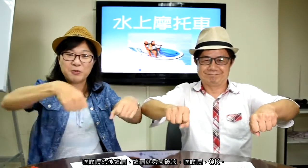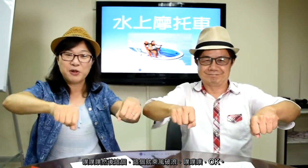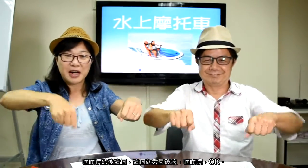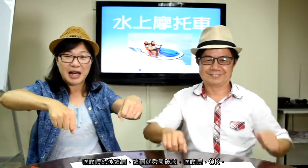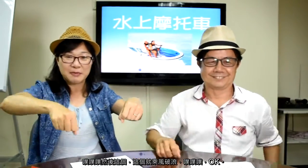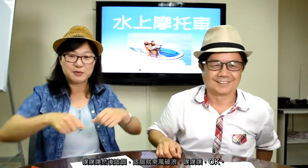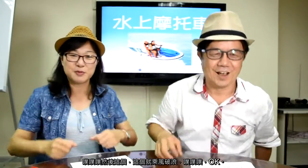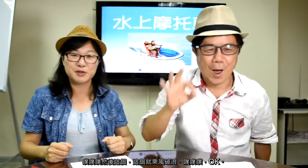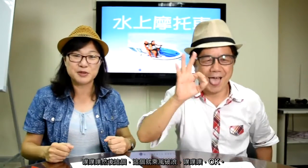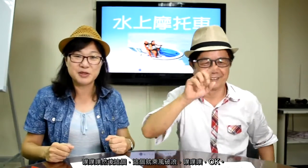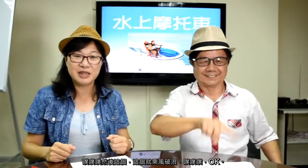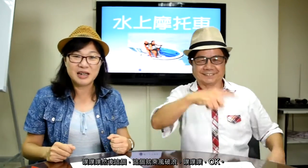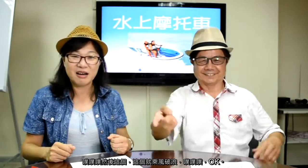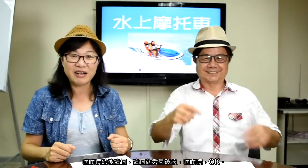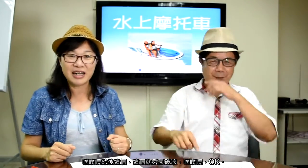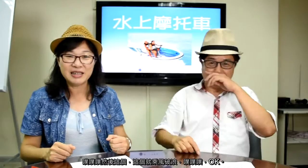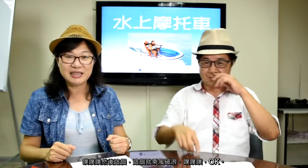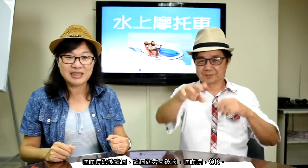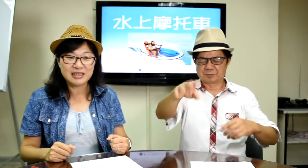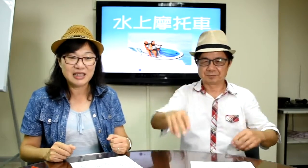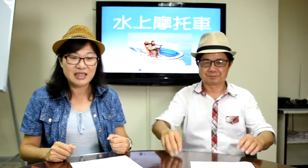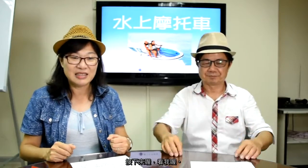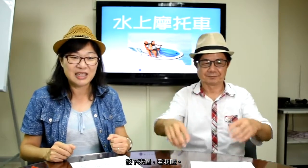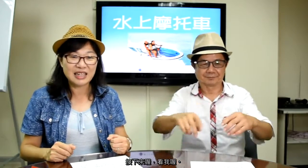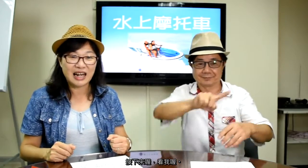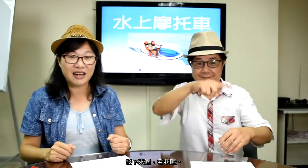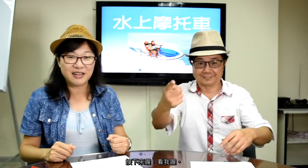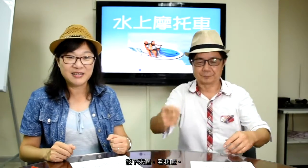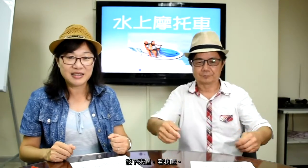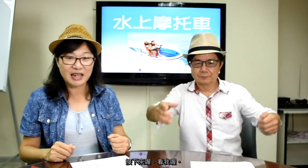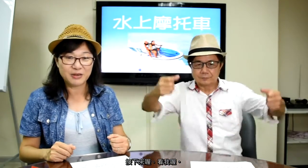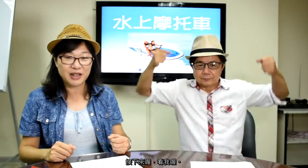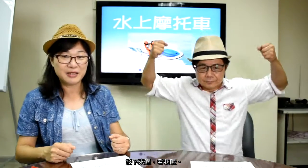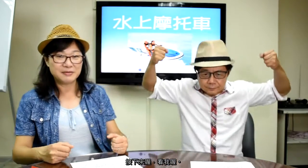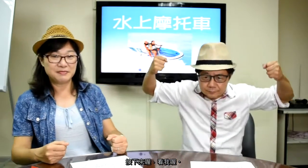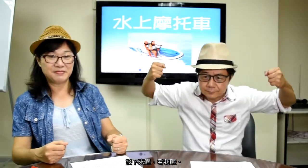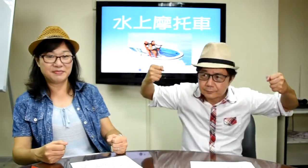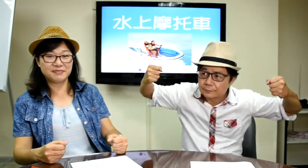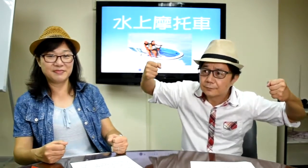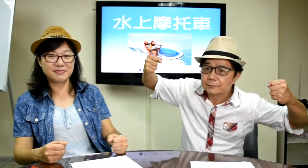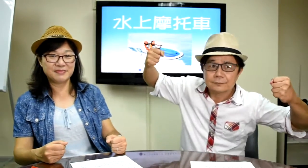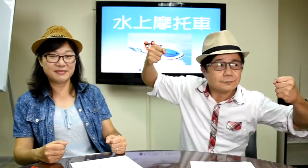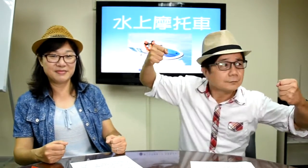破浪，噗噗噗。OK， 接下来哦，看我哦。